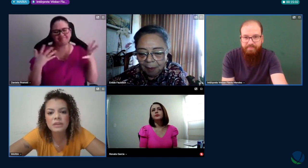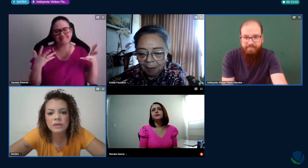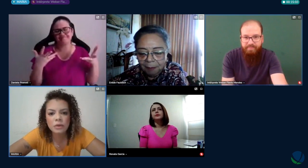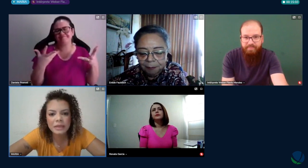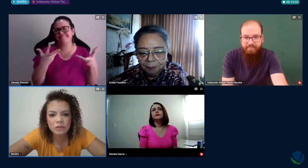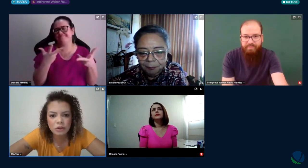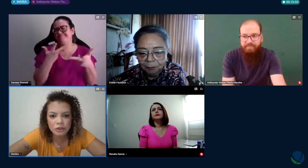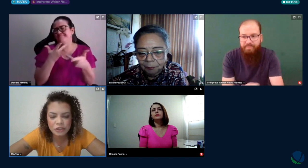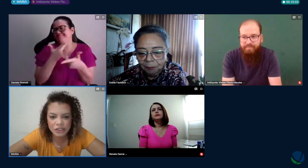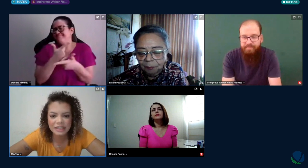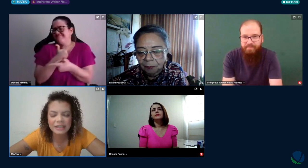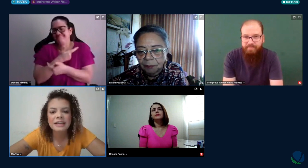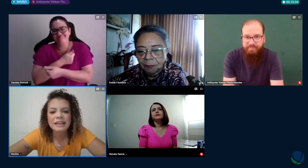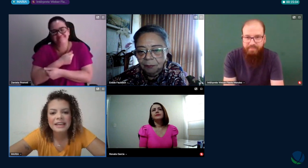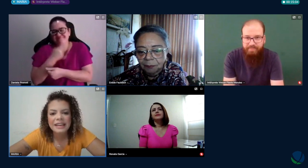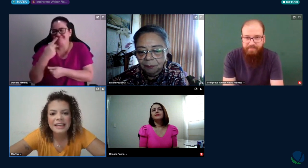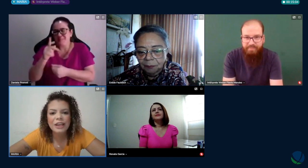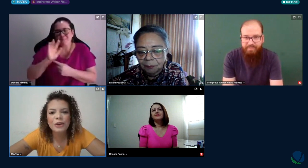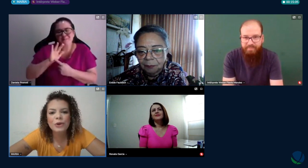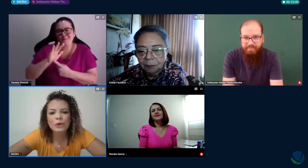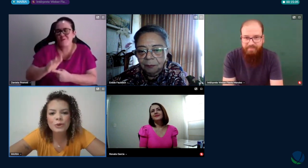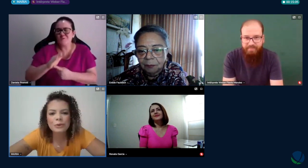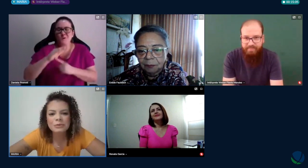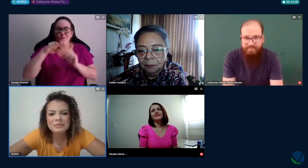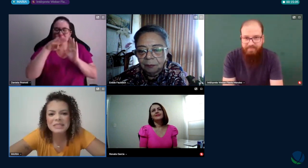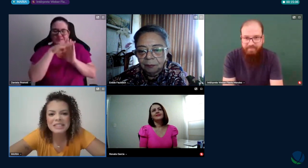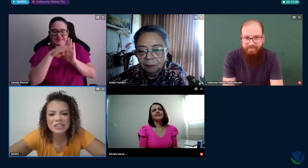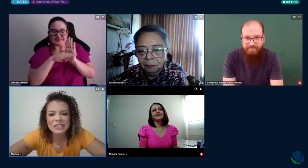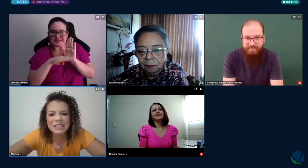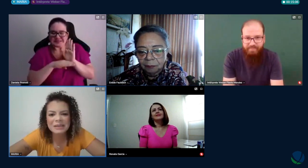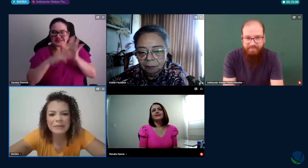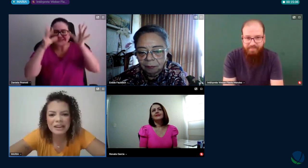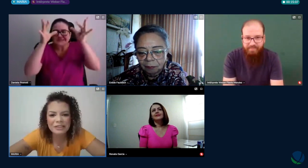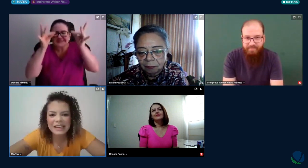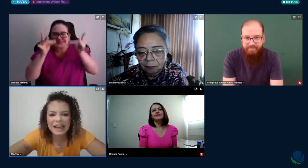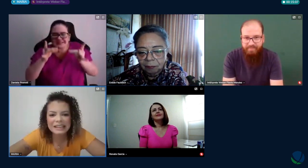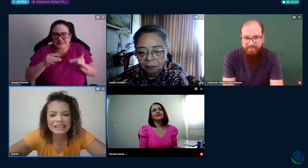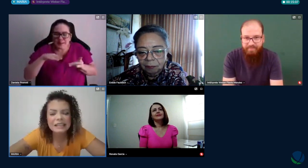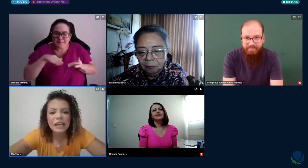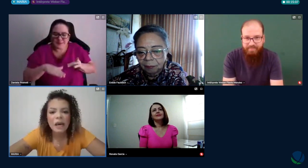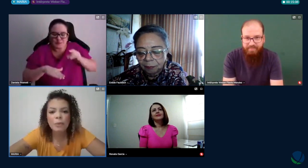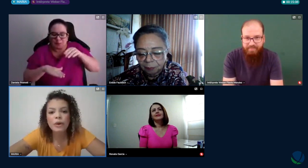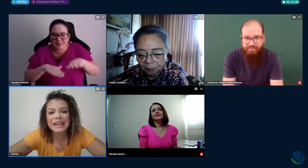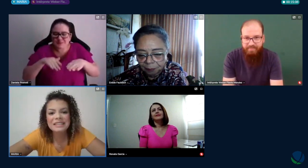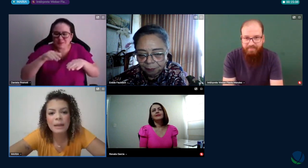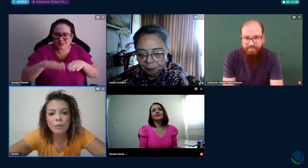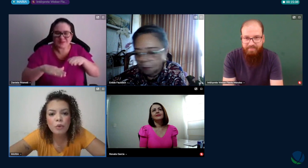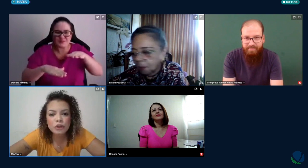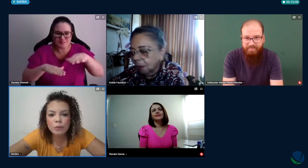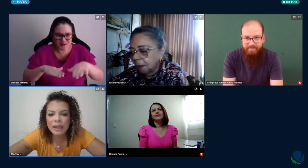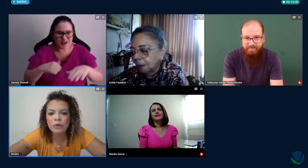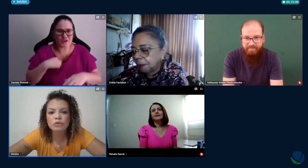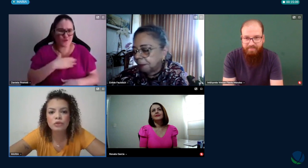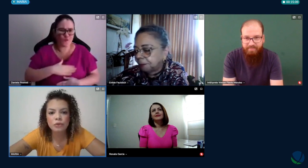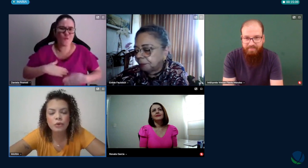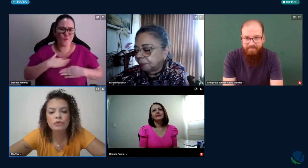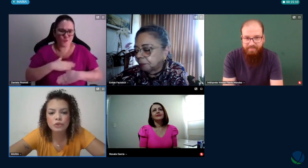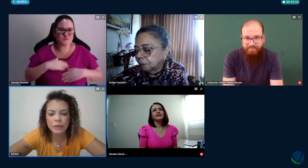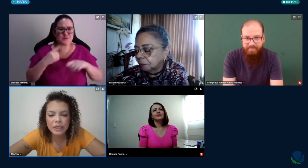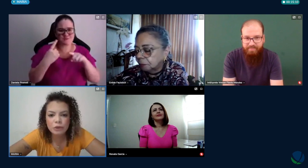Em relação à sua metodologia, eu me senti maravilhada, porque está muito